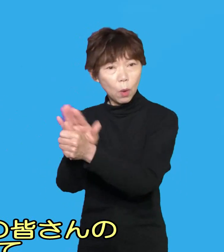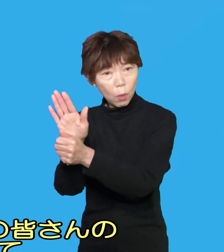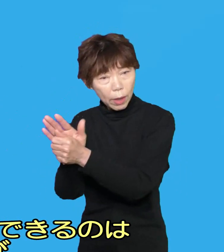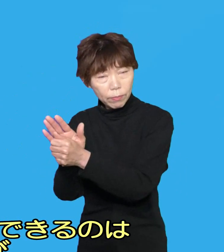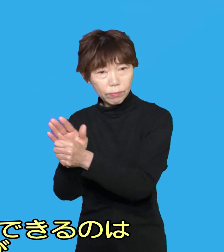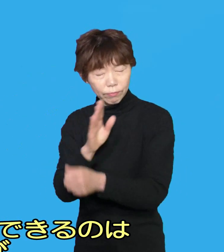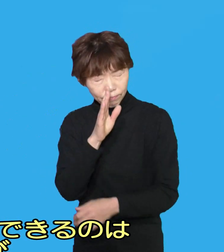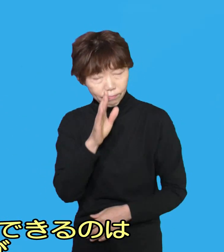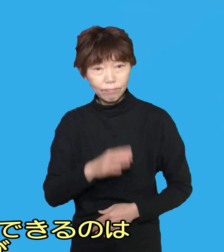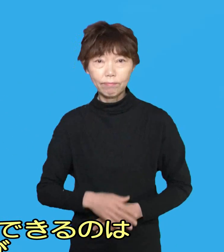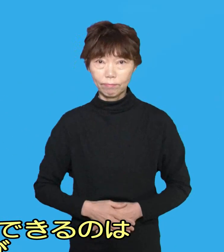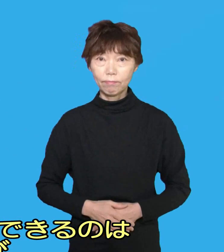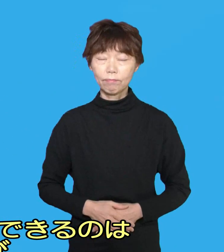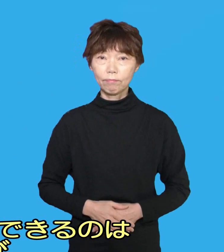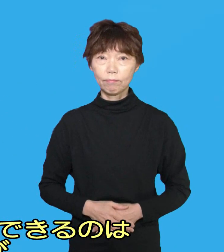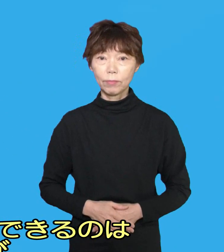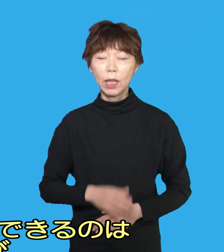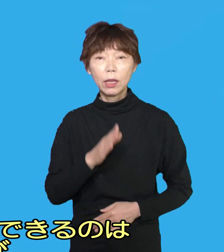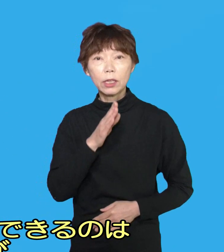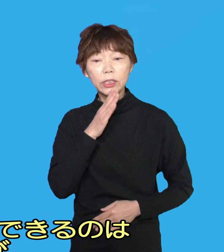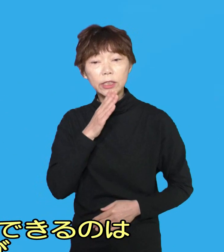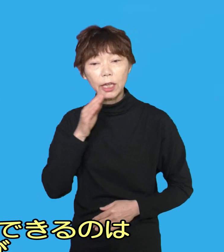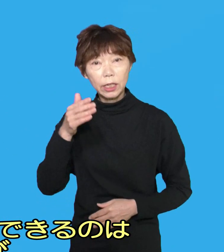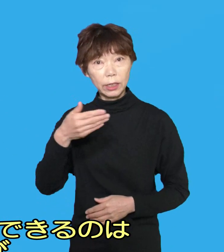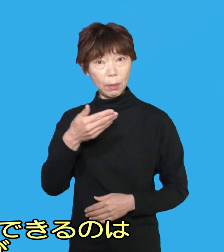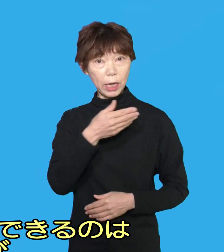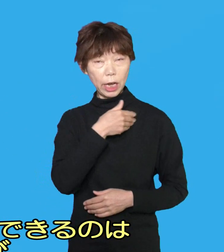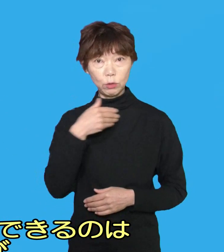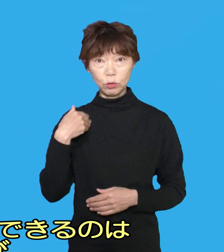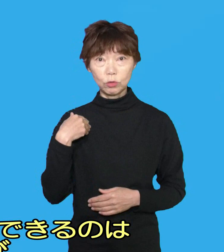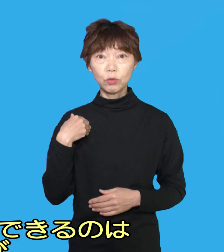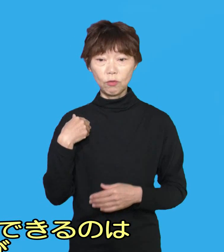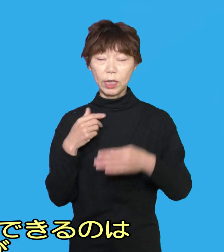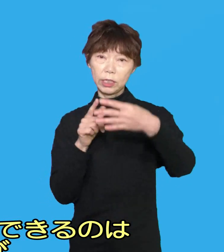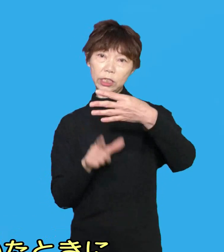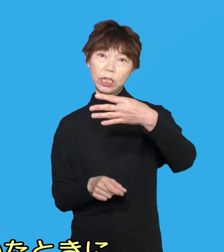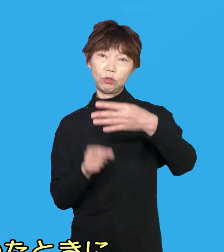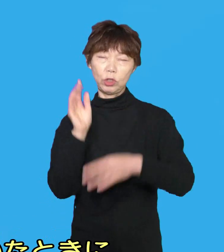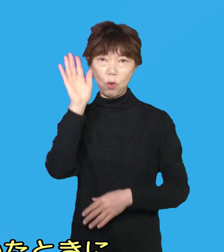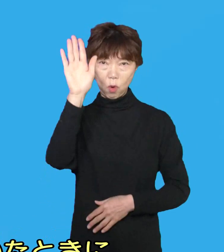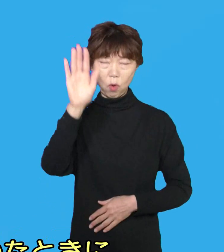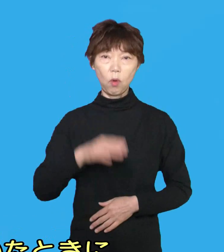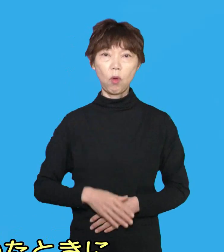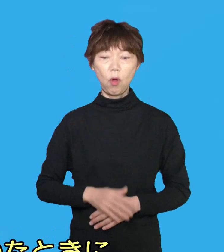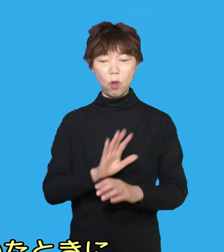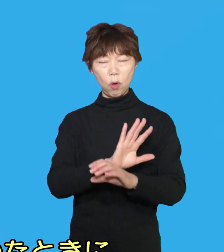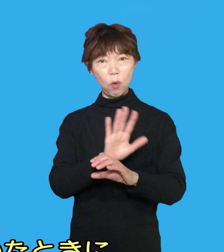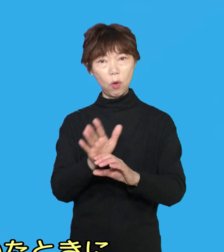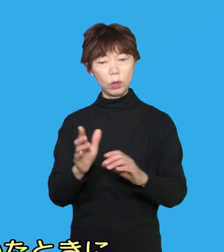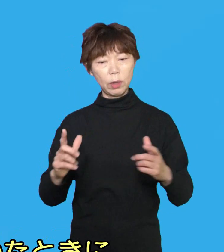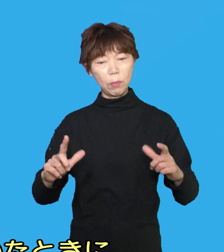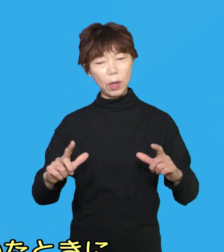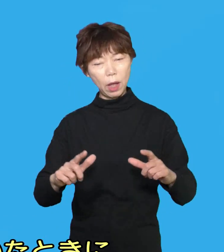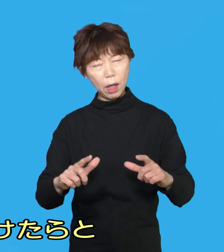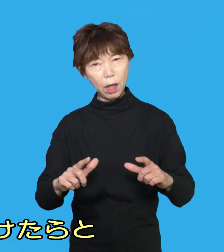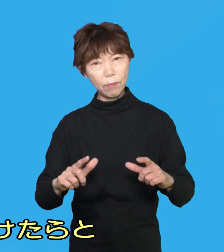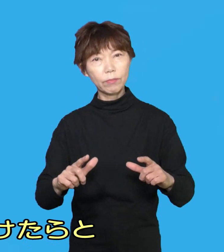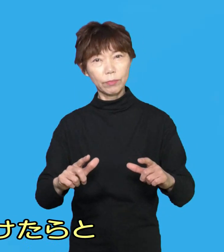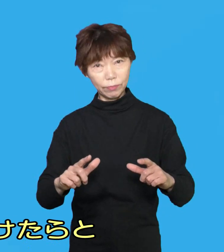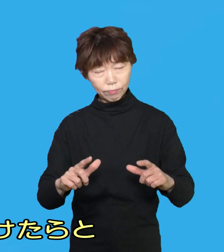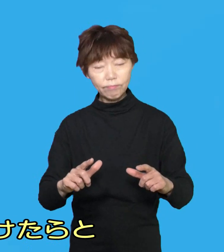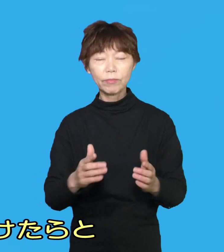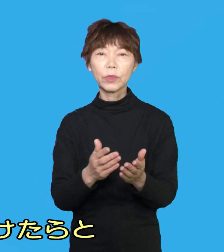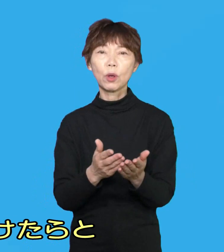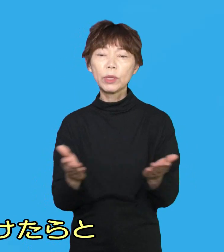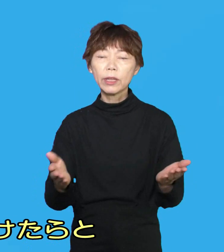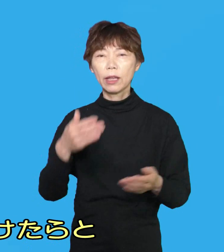て、そしてこの実際に食事ができるのは4月以降になりますが、感染が一定落ち着いた時にですね、食事をしていただ